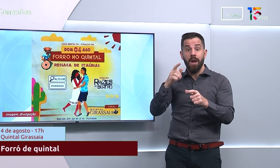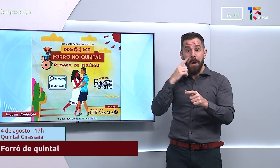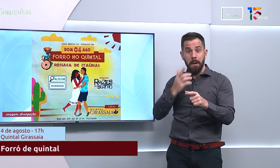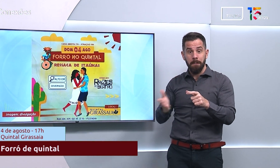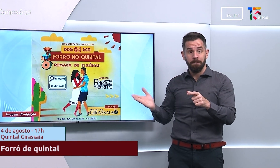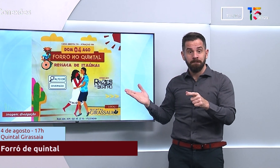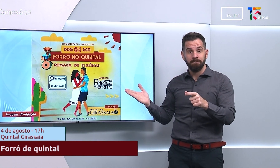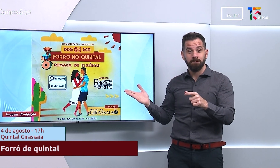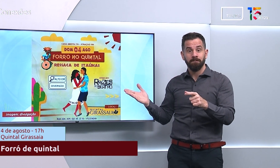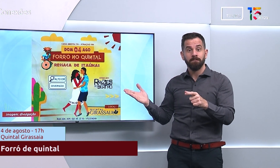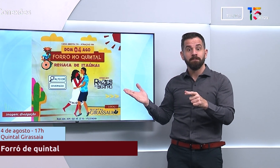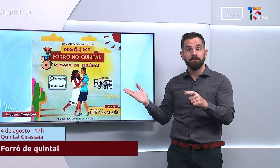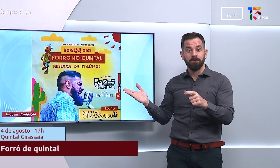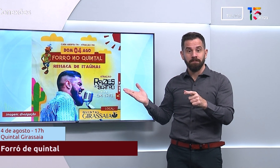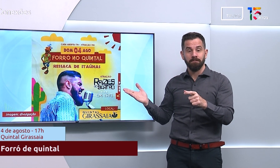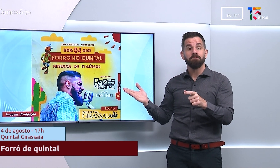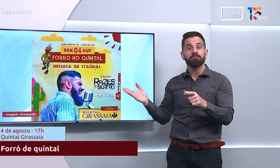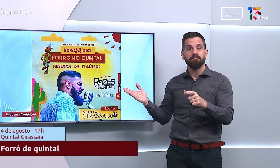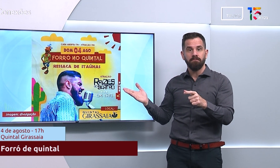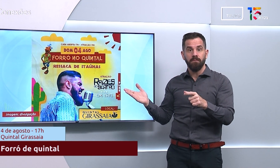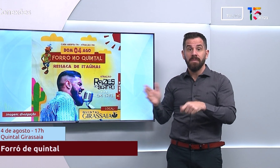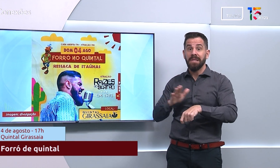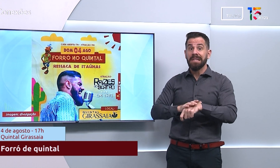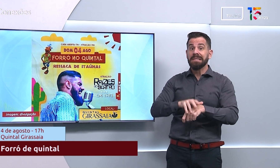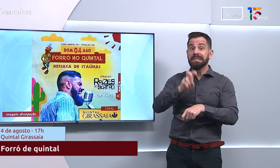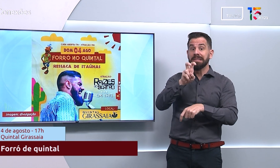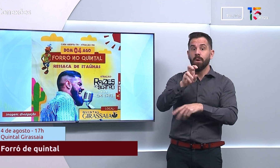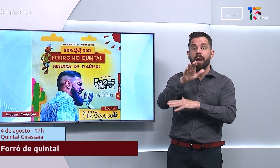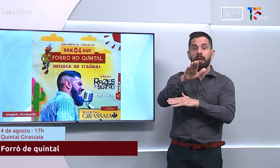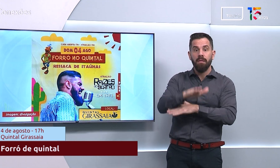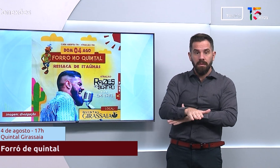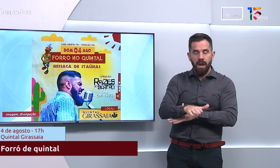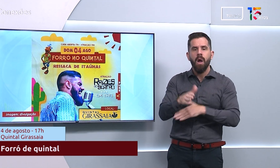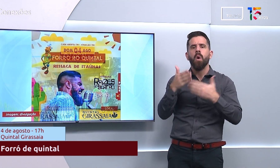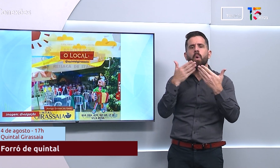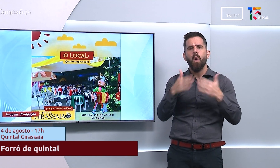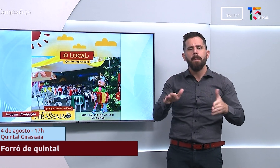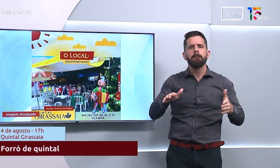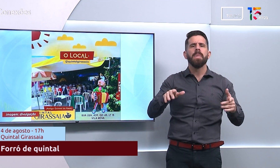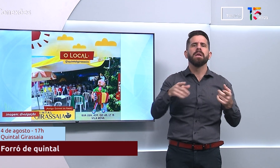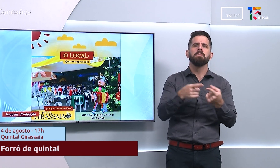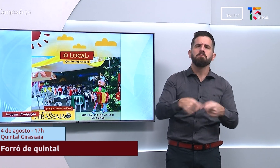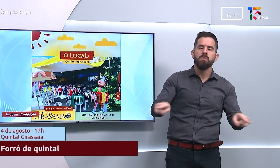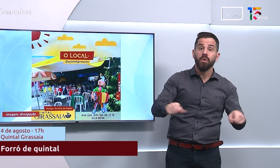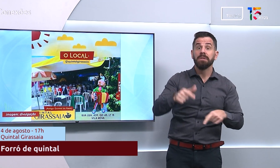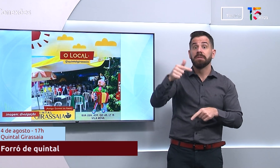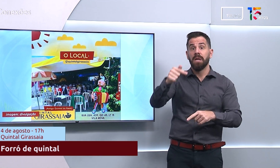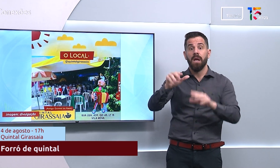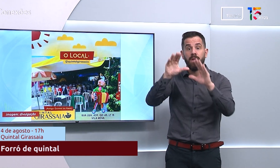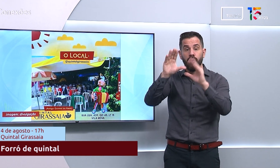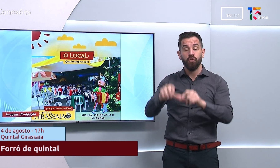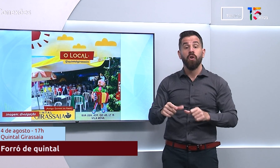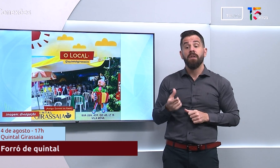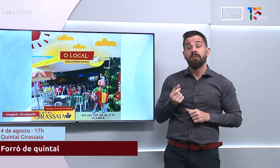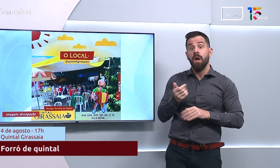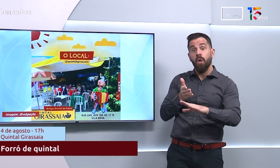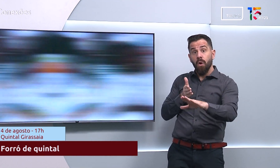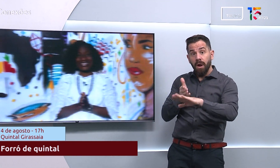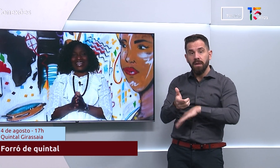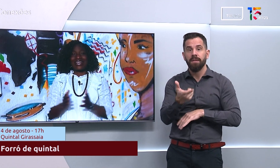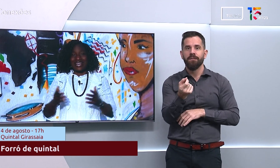partir das 5 horas da tarde e as atrações começam às 7 da noite. O ingresso custa